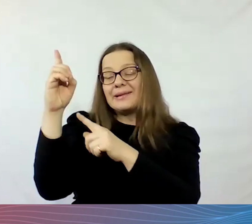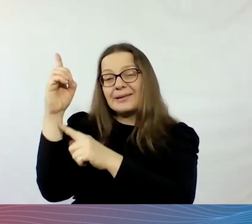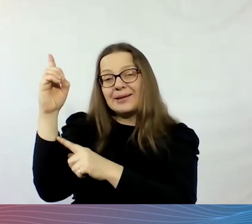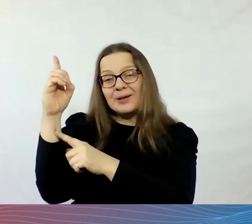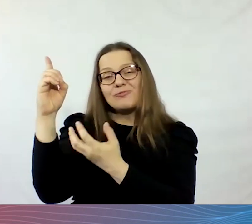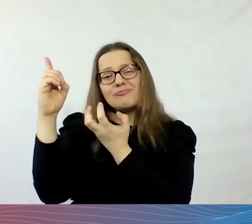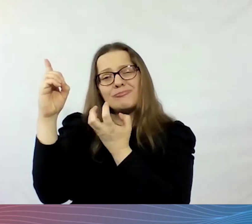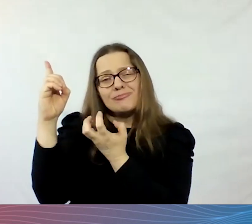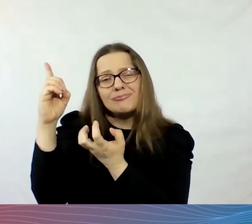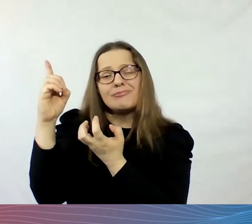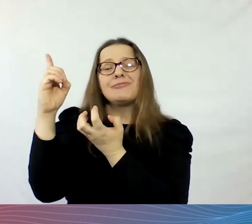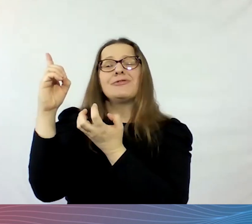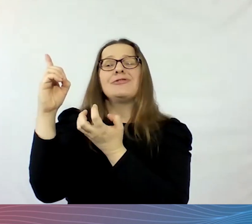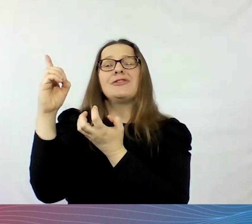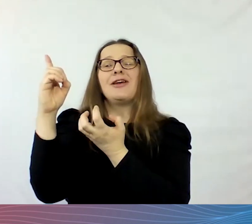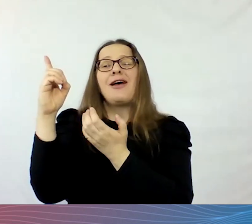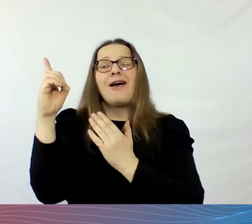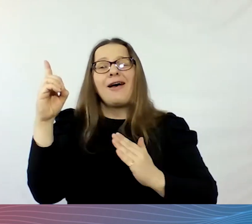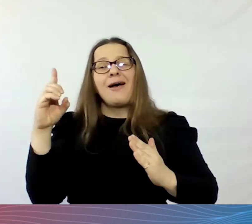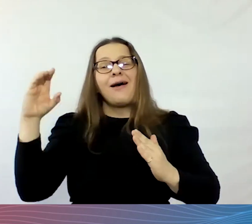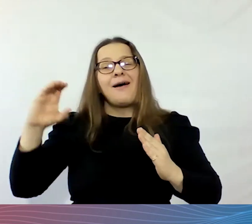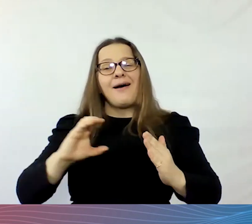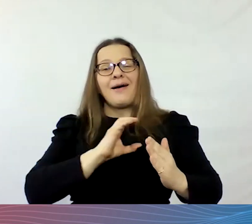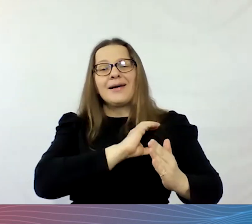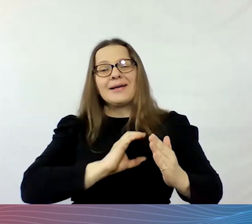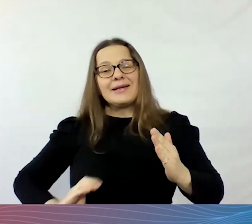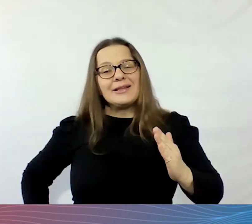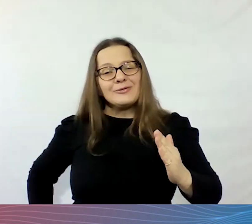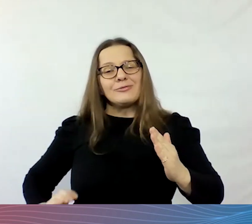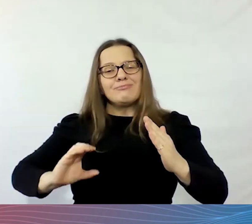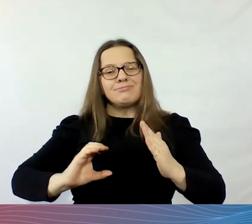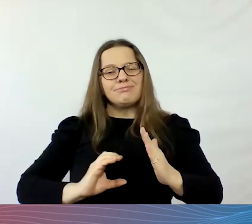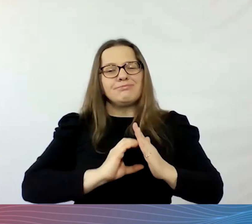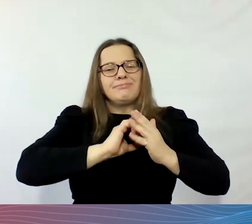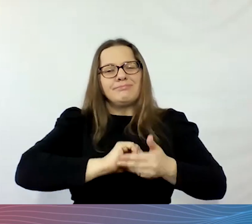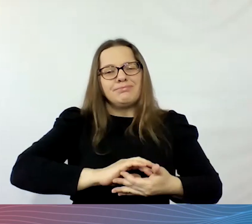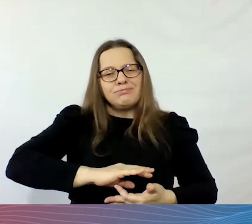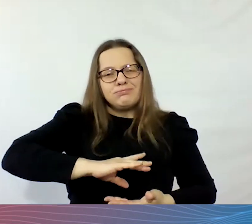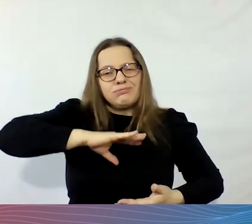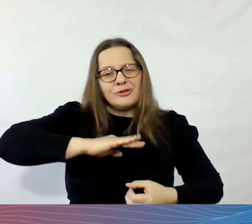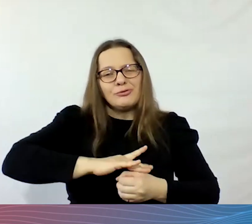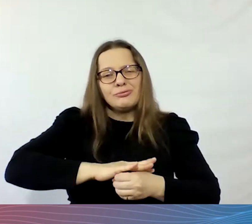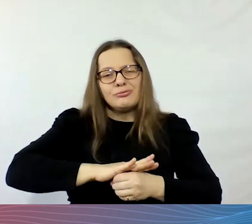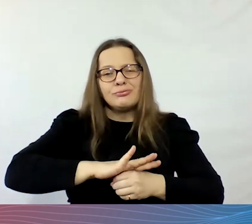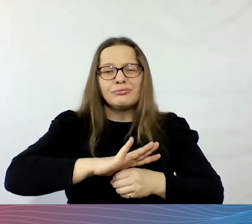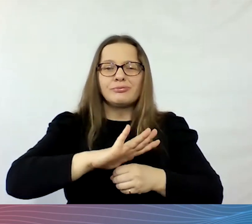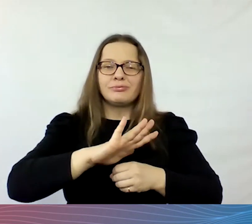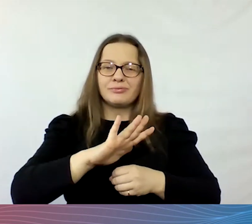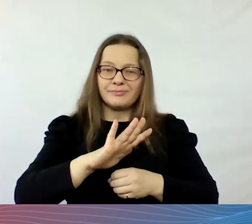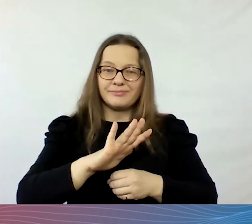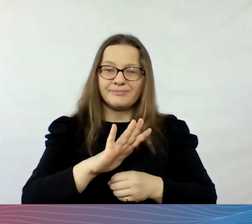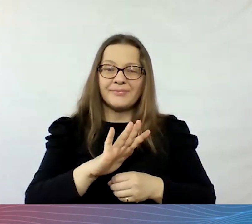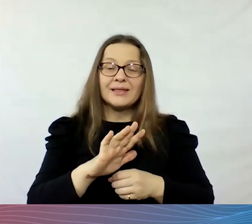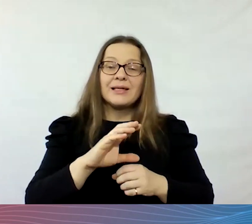o universo olhar para a igreja, irmãos, o corpo de Cristo, vai ver Cristo. É só assim,